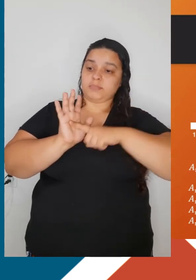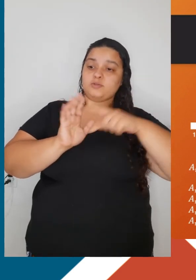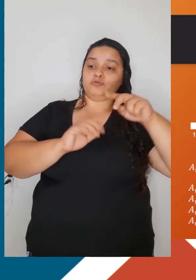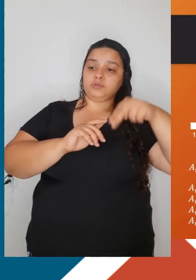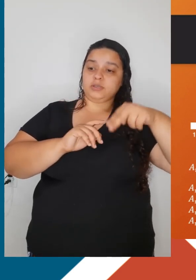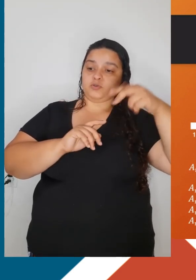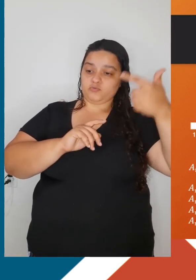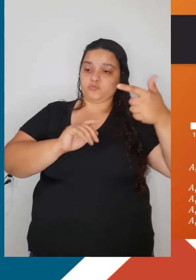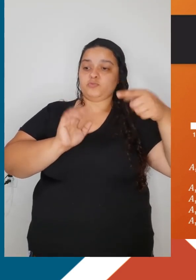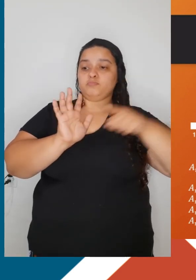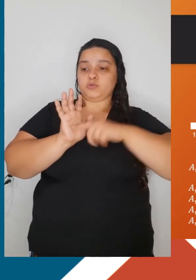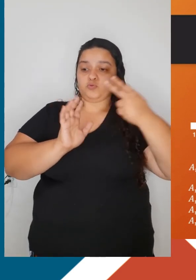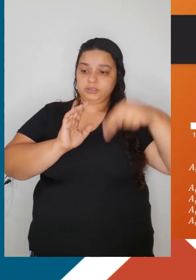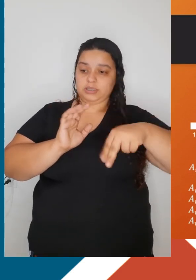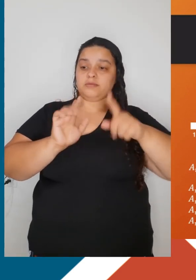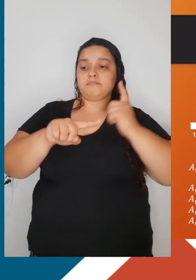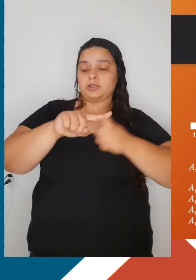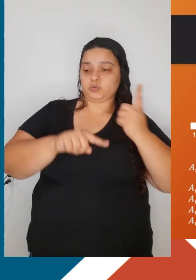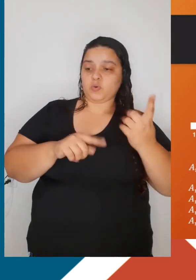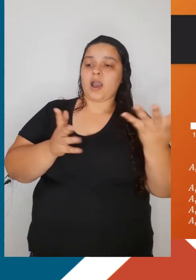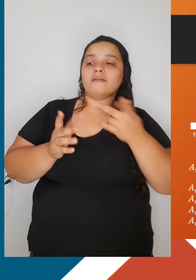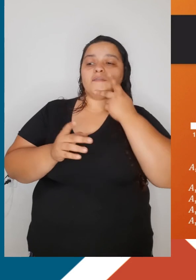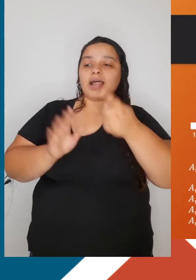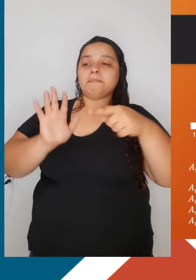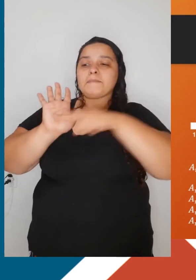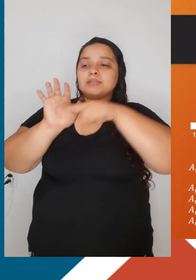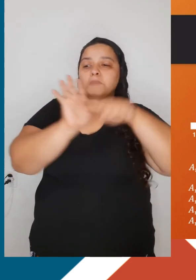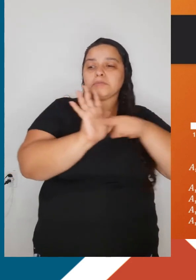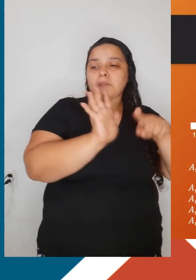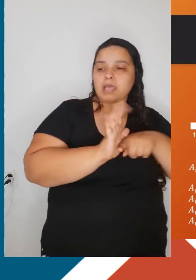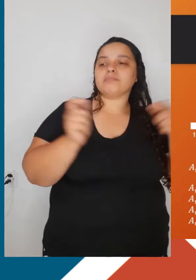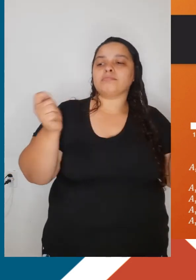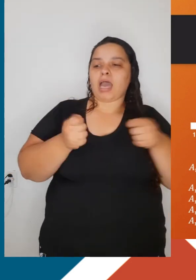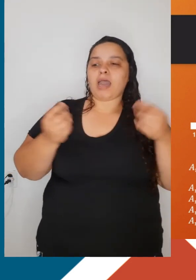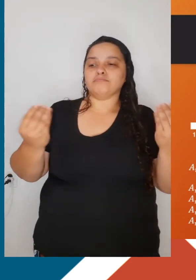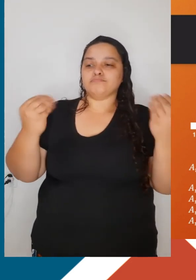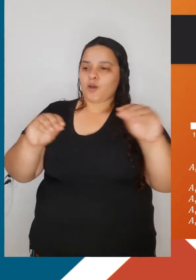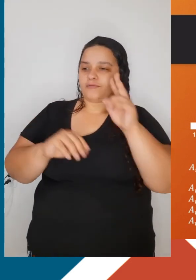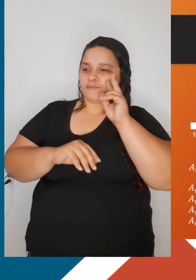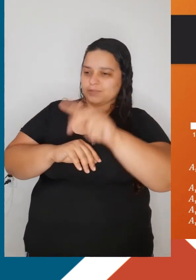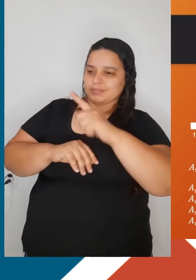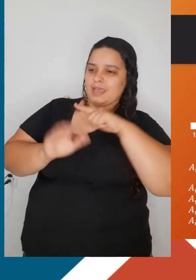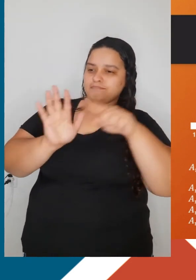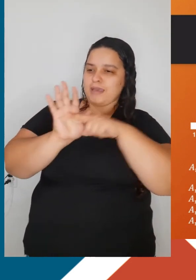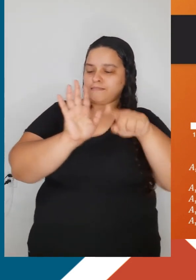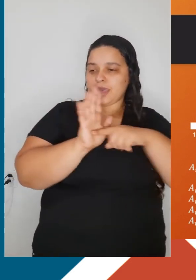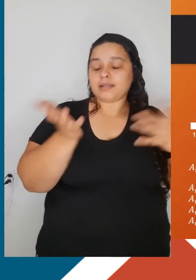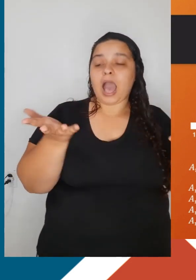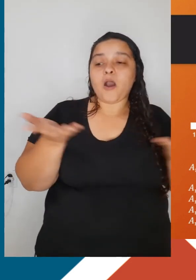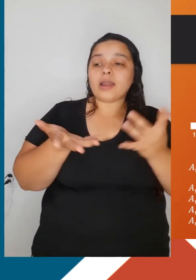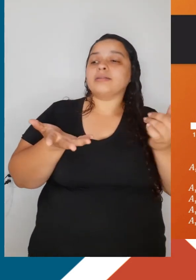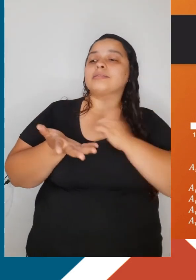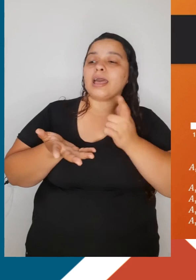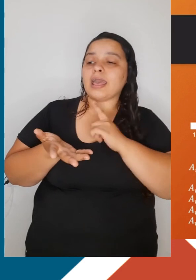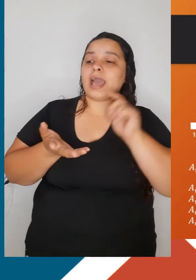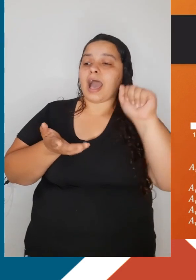distribuir esse sinal de menos para todas as parcelas da expressão que nós encontramos. Então,